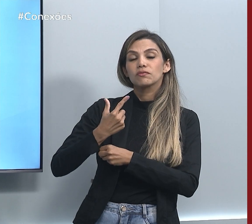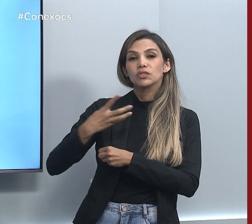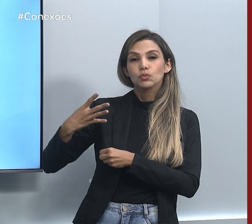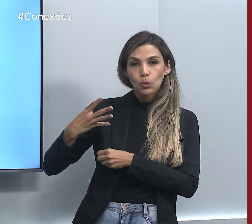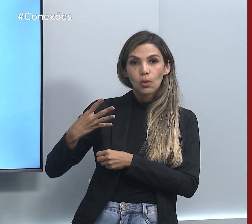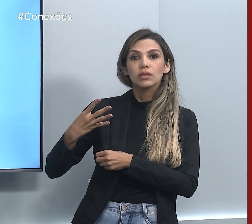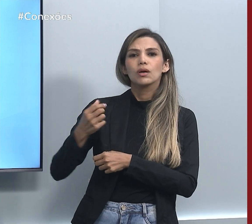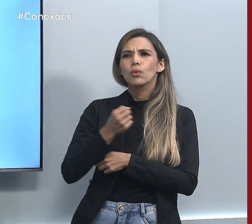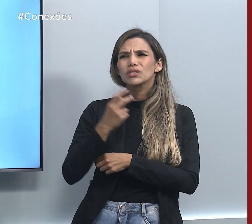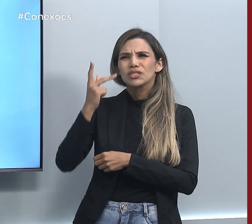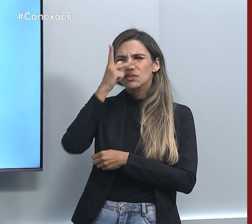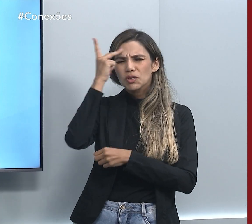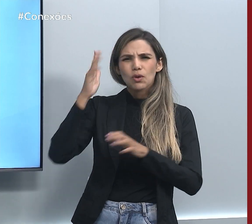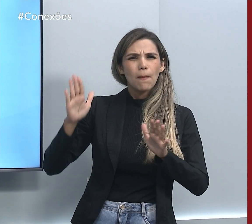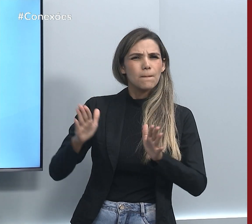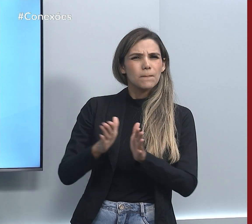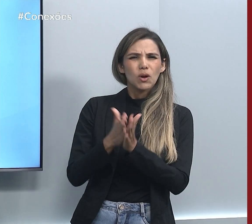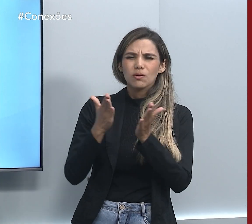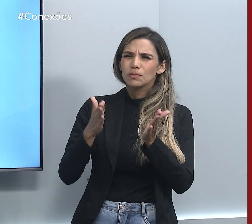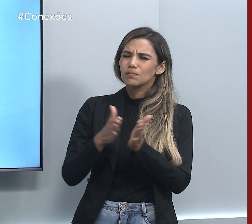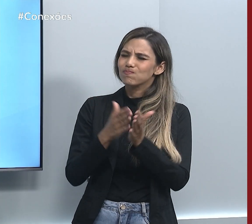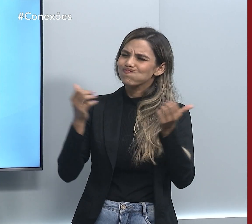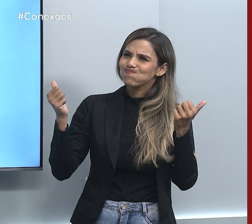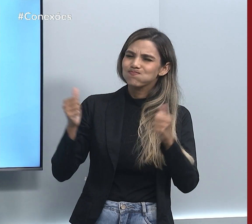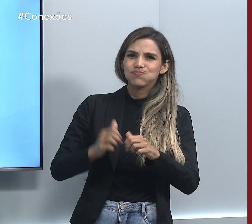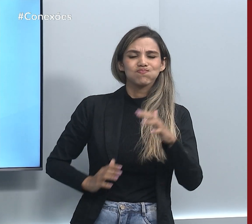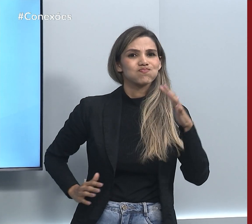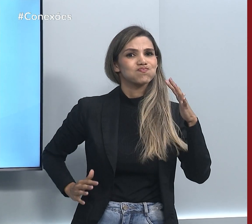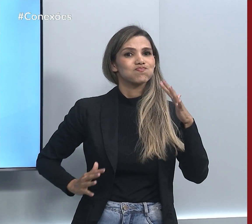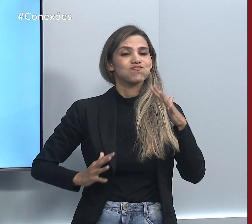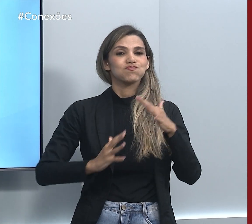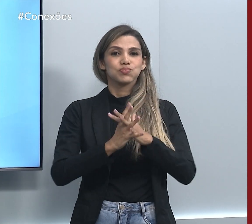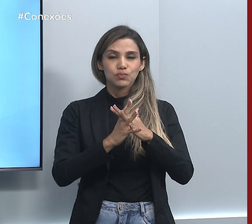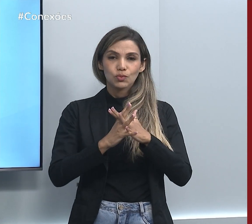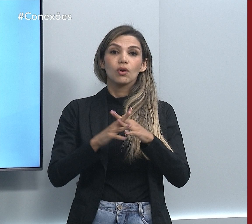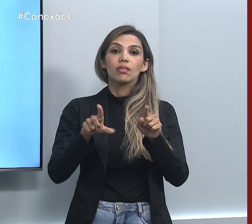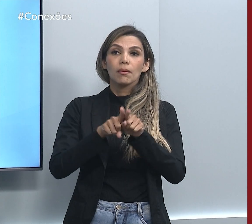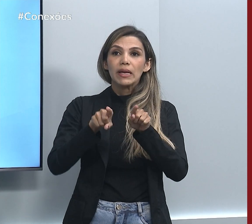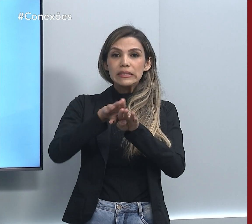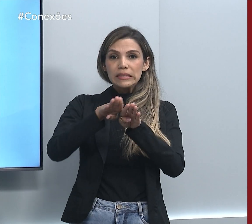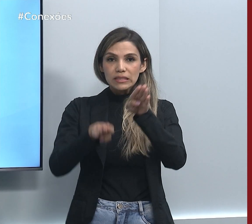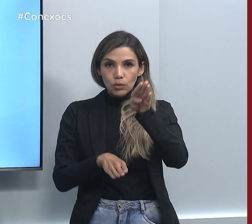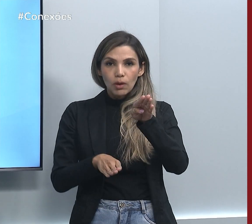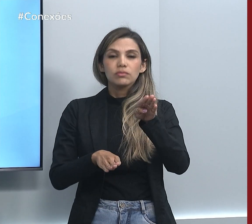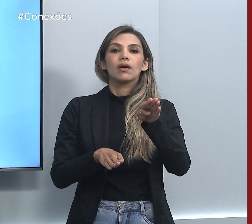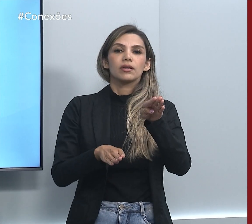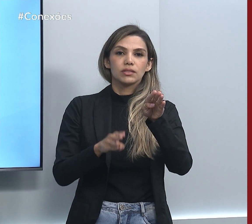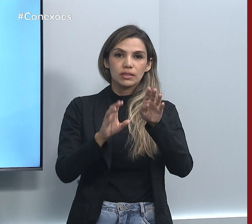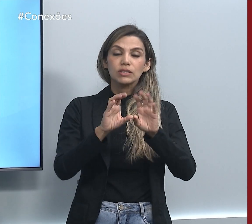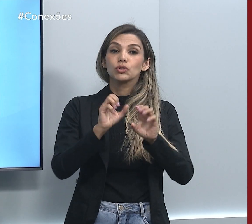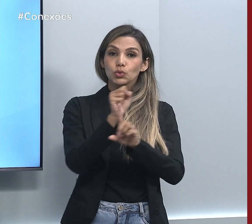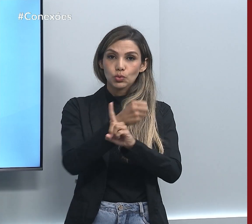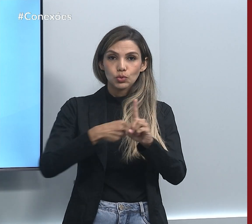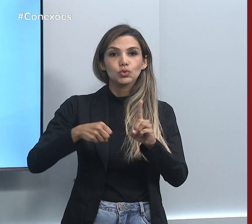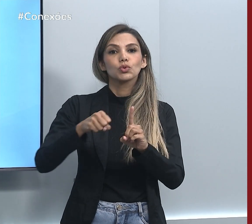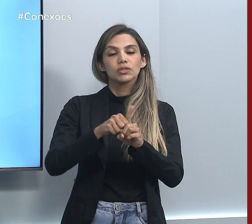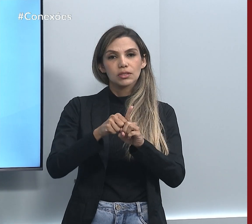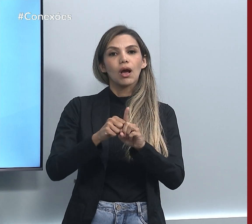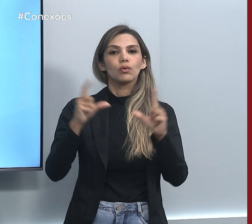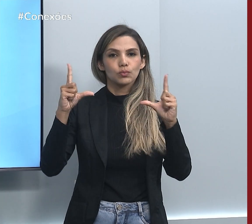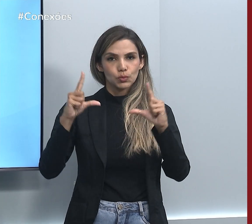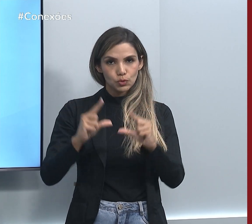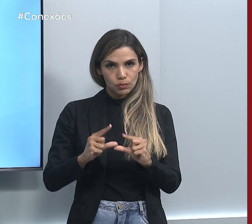pobreza extrema e desigualdade de renda desde 2012, segundo dados divulgados